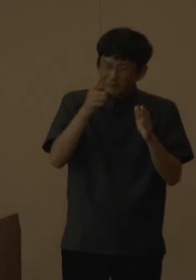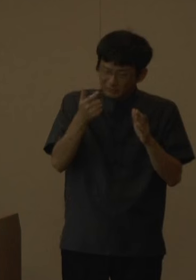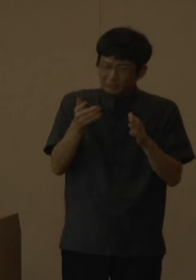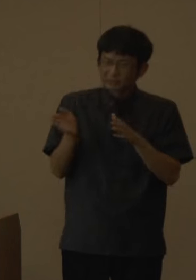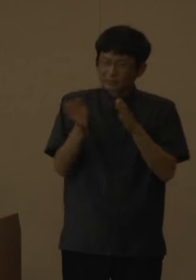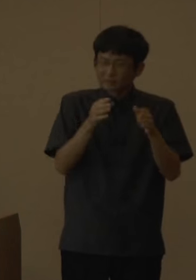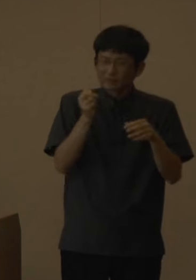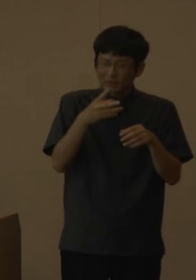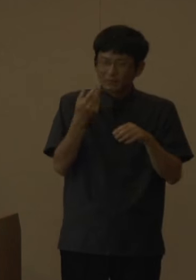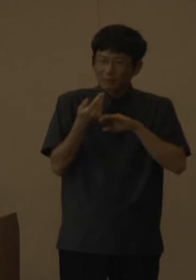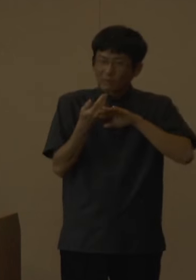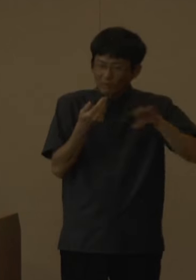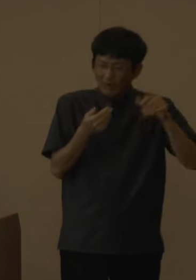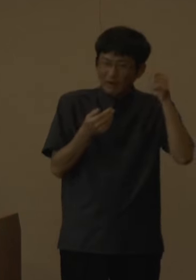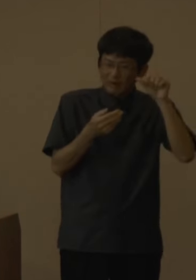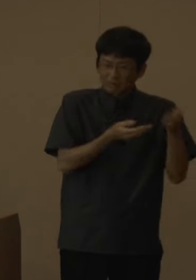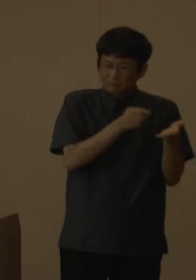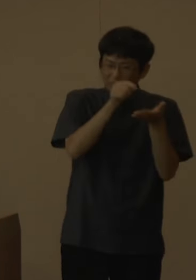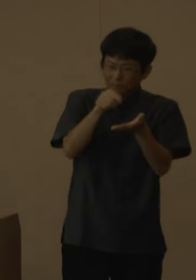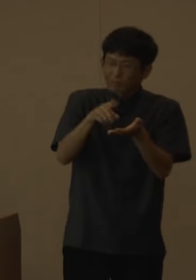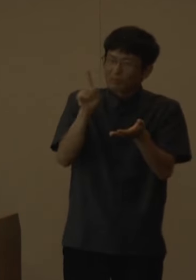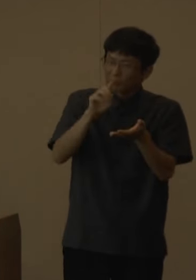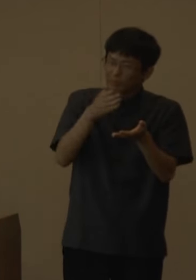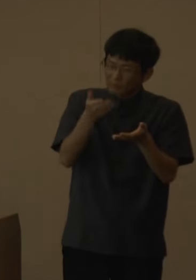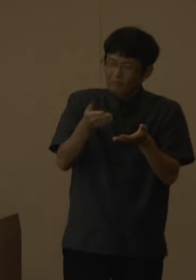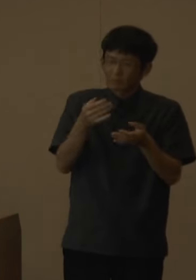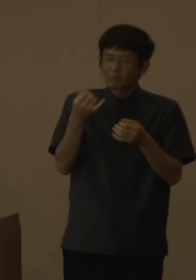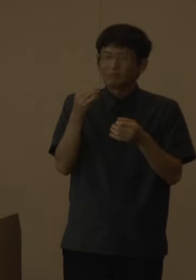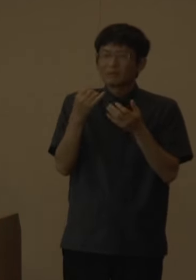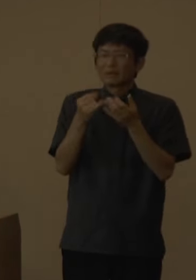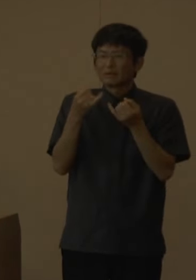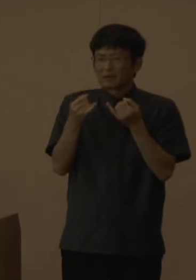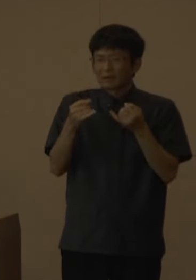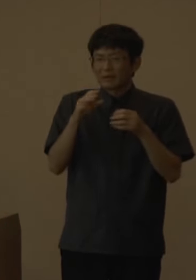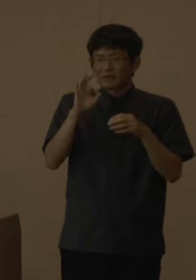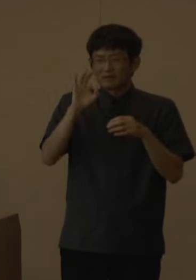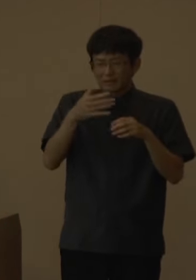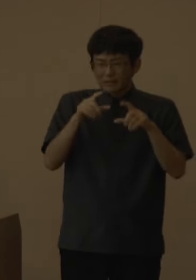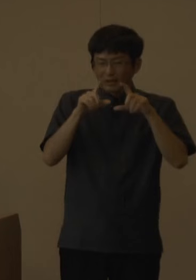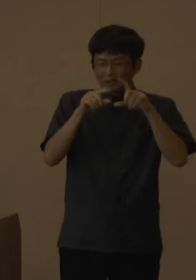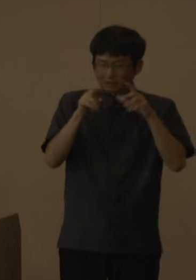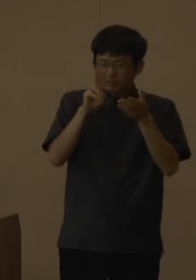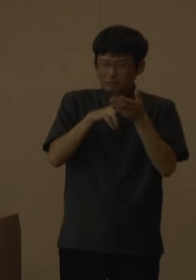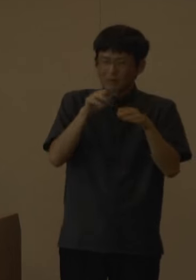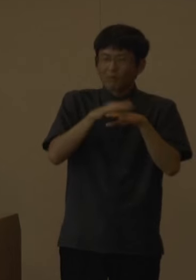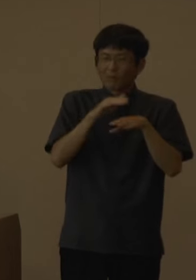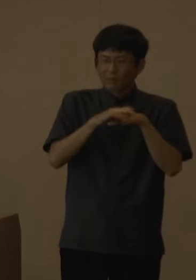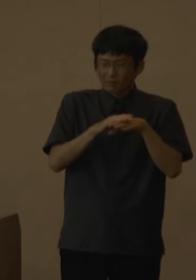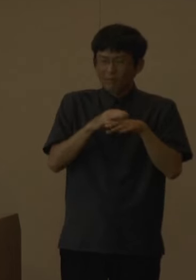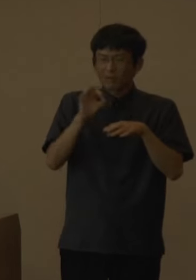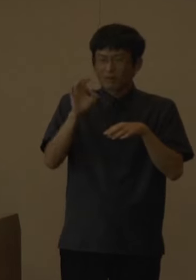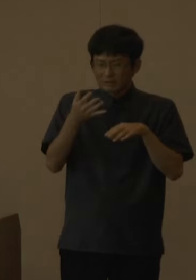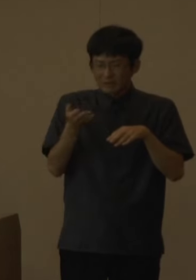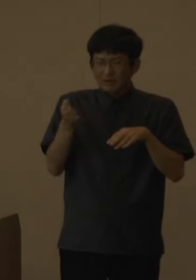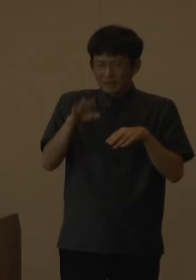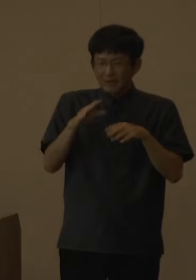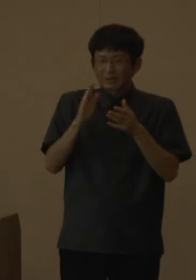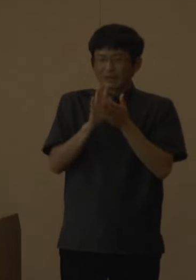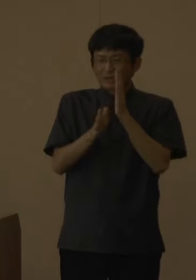案についてはどうでしょうということな、そのやっぱり税額設定のあり方ですとか、あるいは課税免除、県と導入市町村との